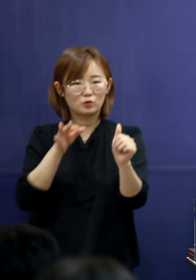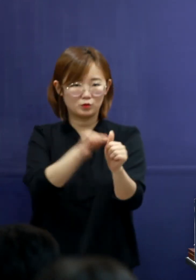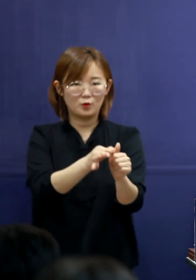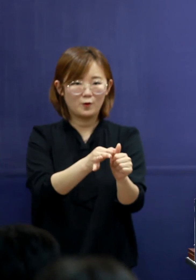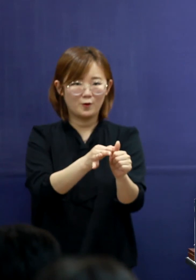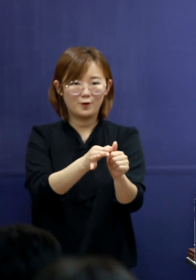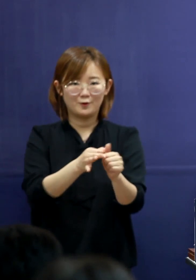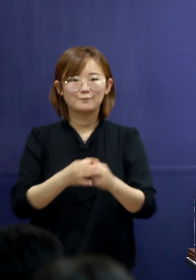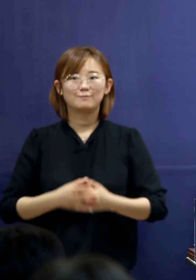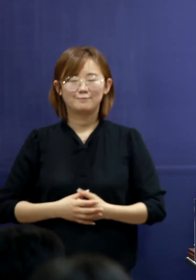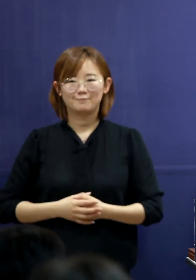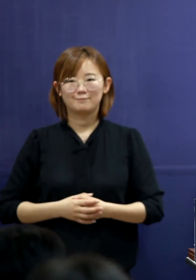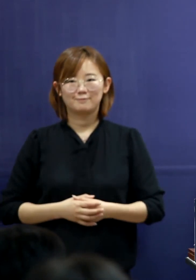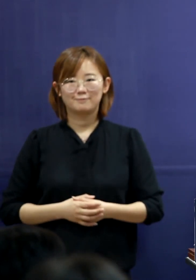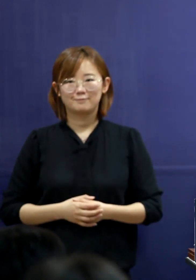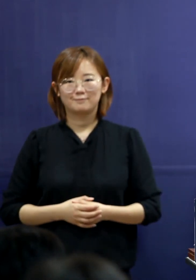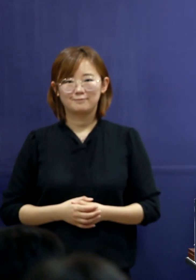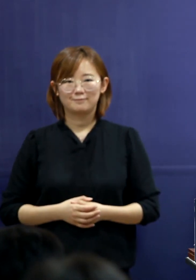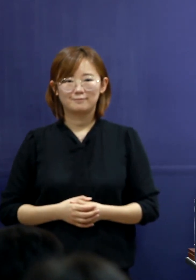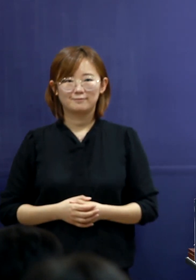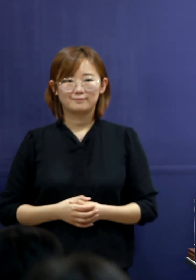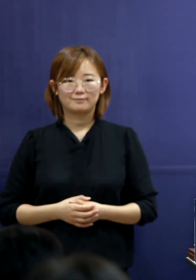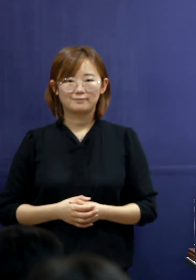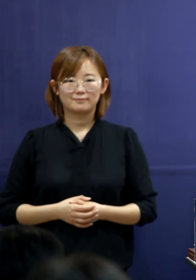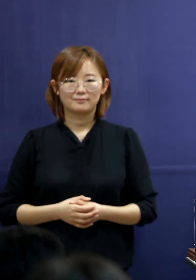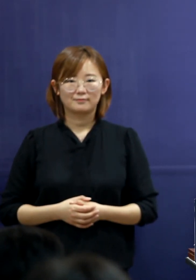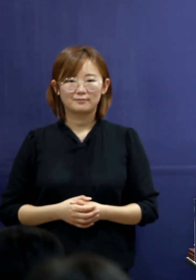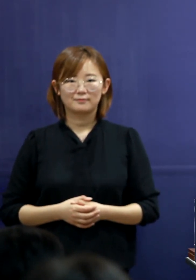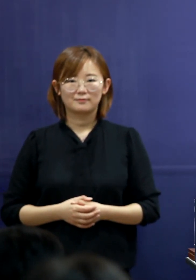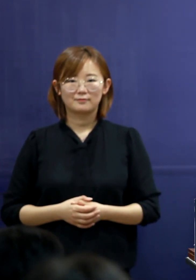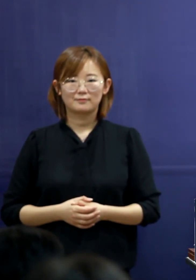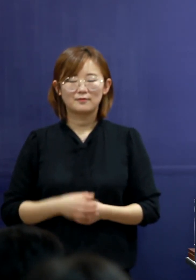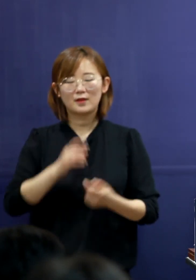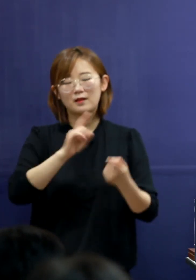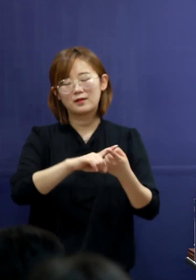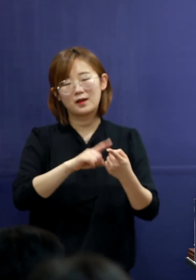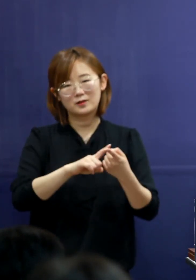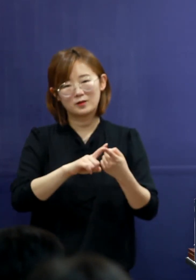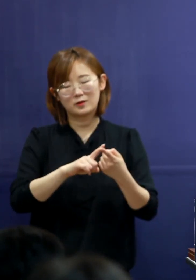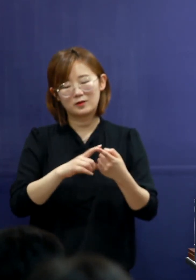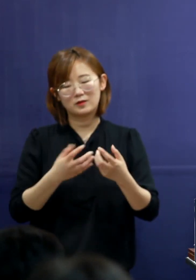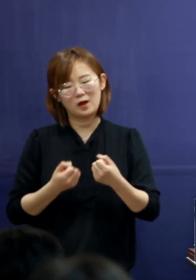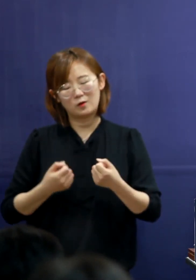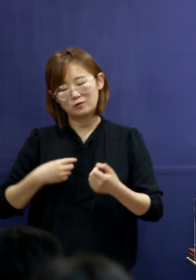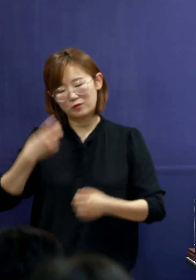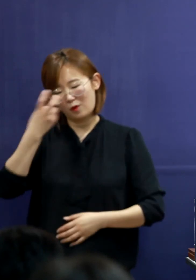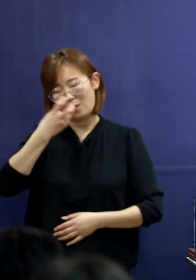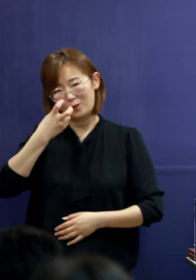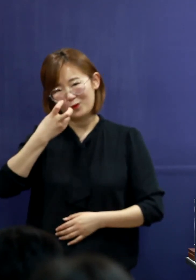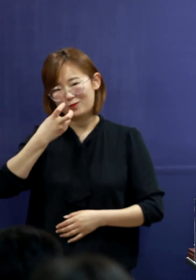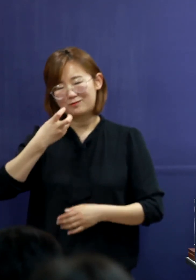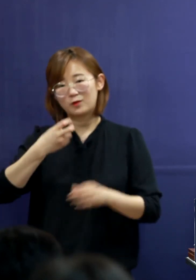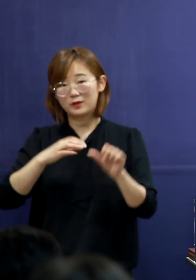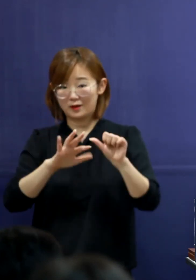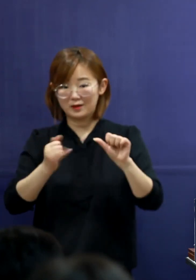됐는데 저희가 그 부분을 이제 별도로 좀 따로 검토는 하진 않았는데